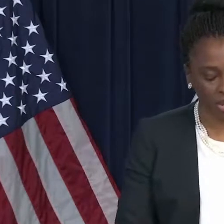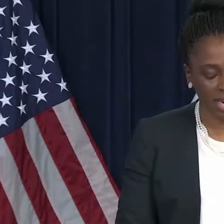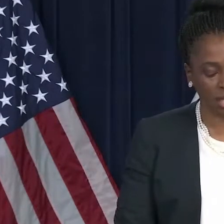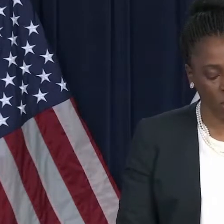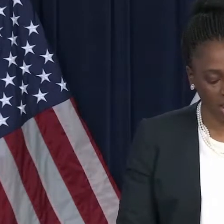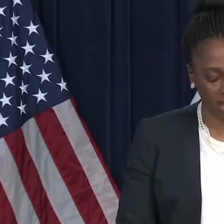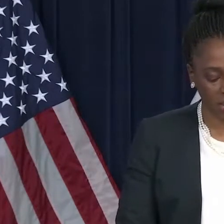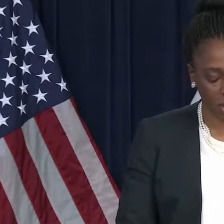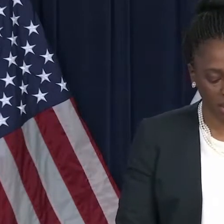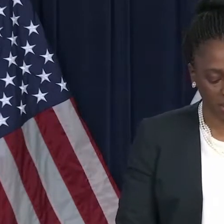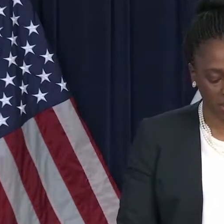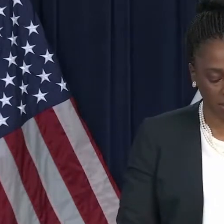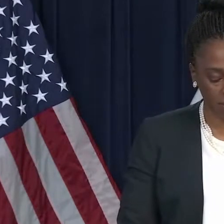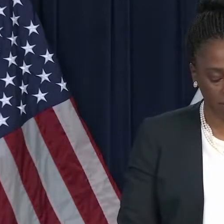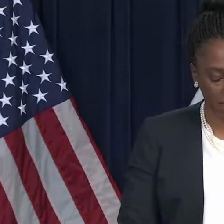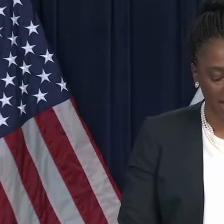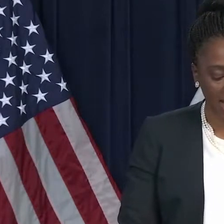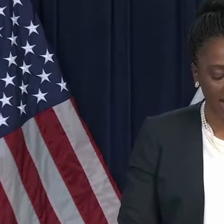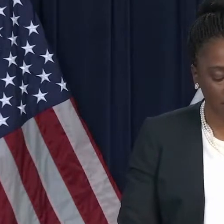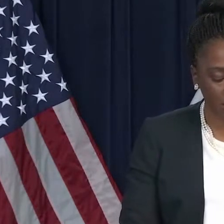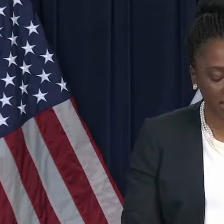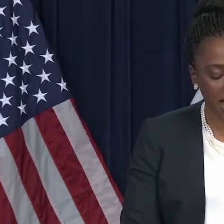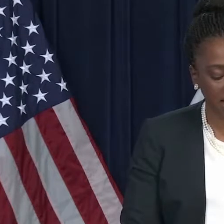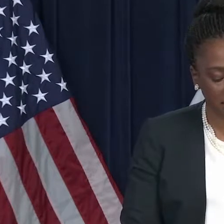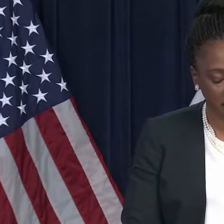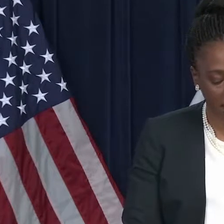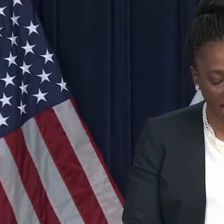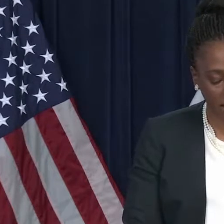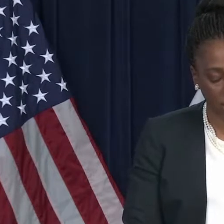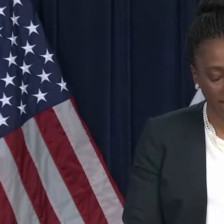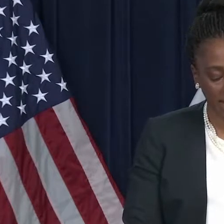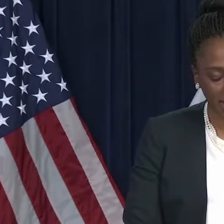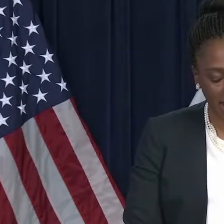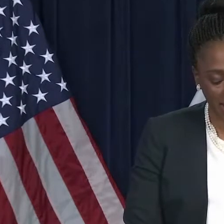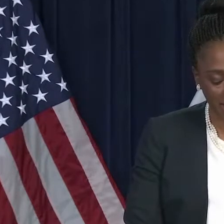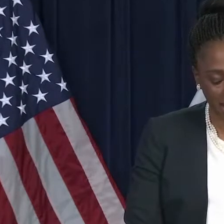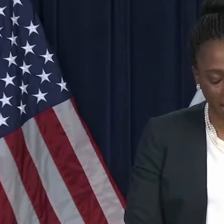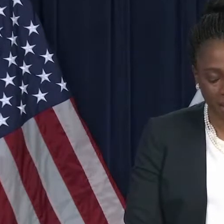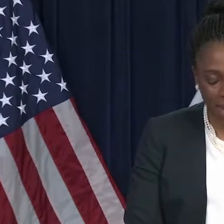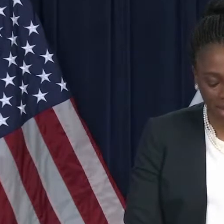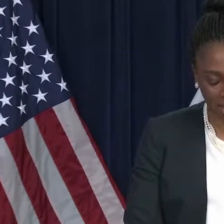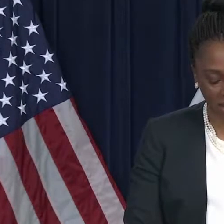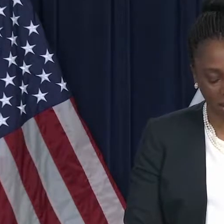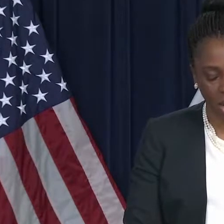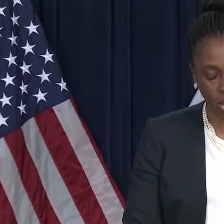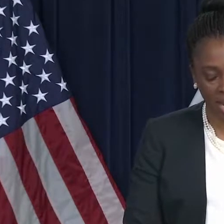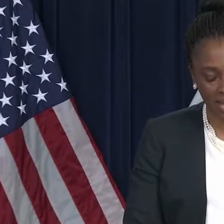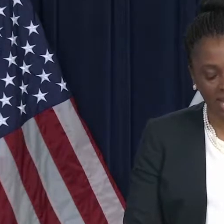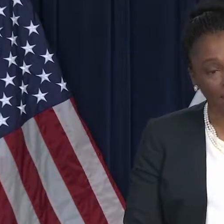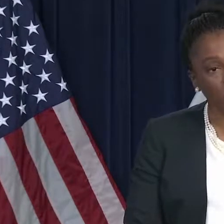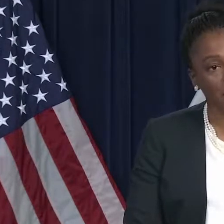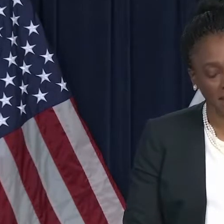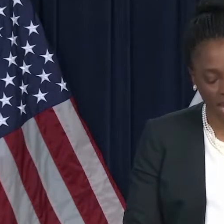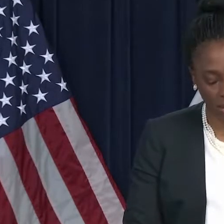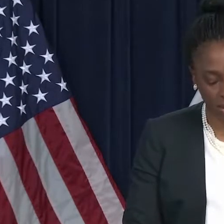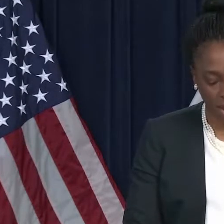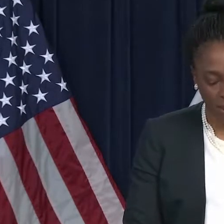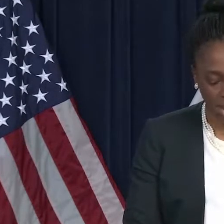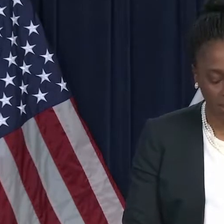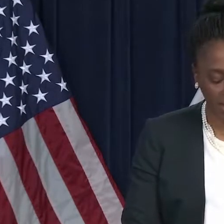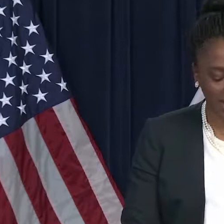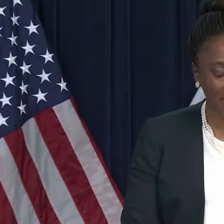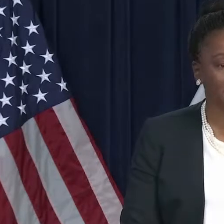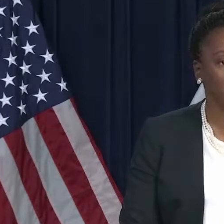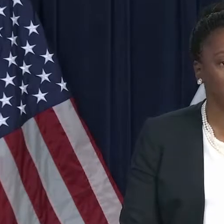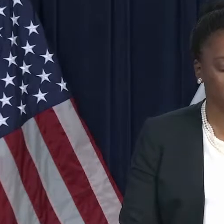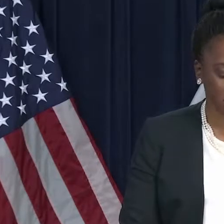se incluyen las muertes probables. El IDPH ha trabajado incansablemente durante el año pasado